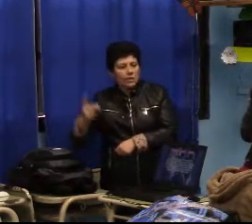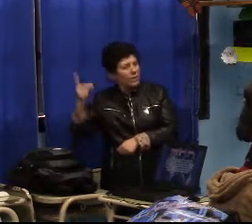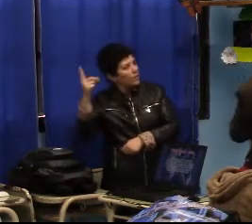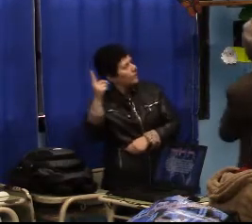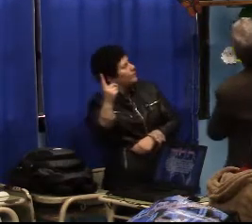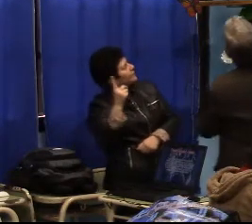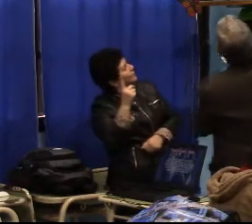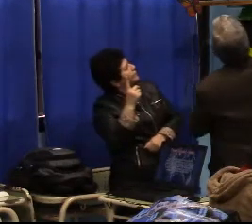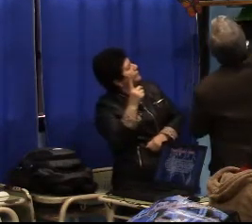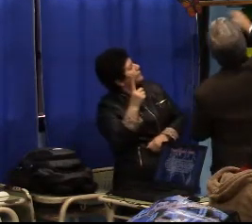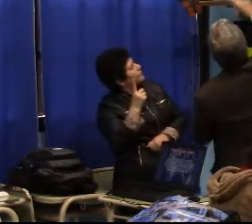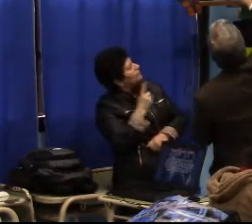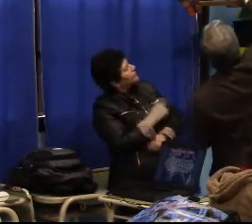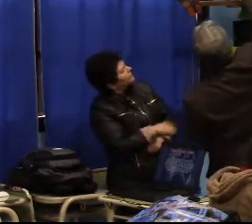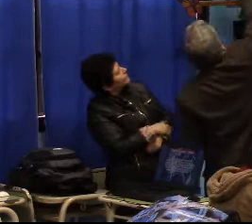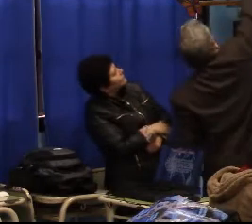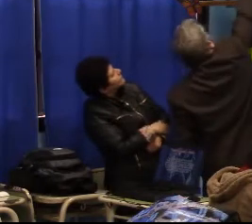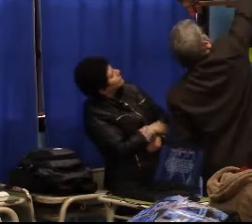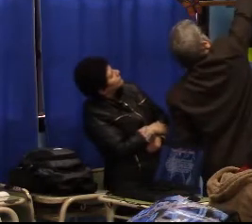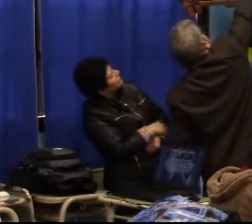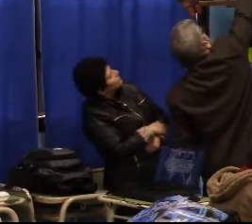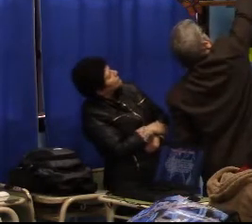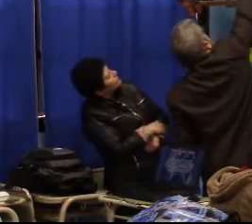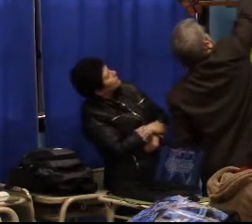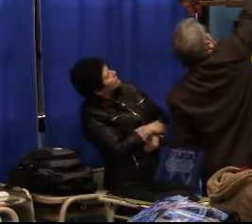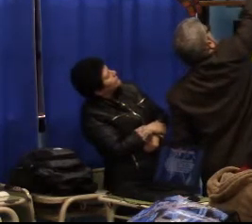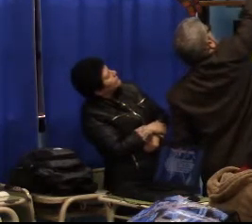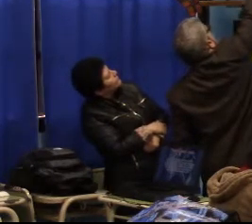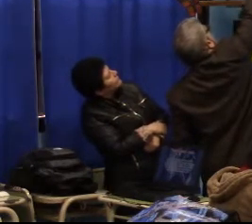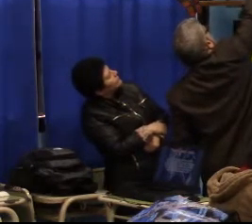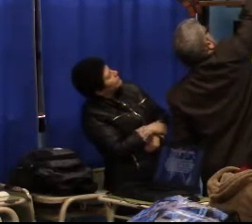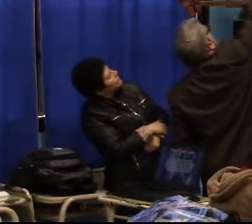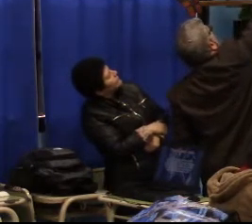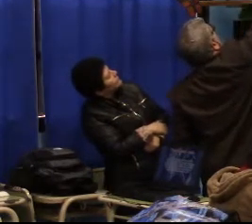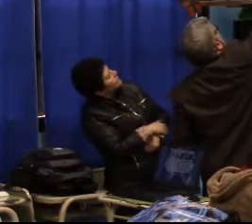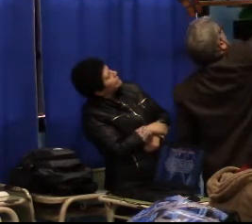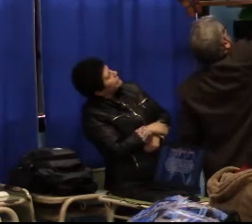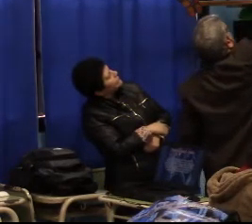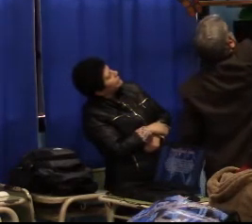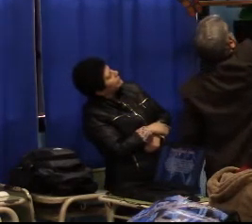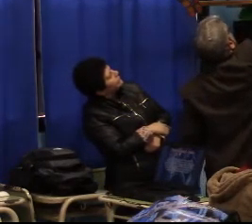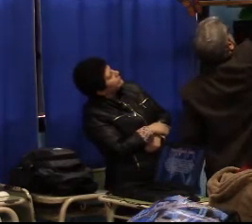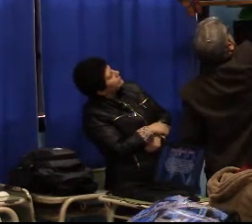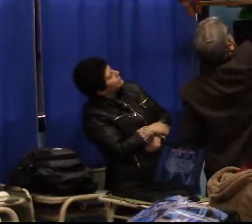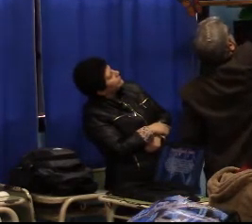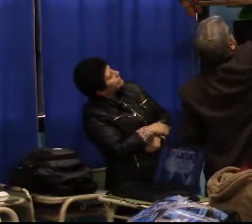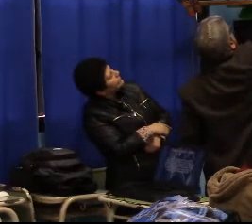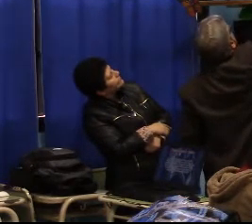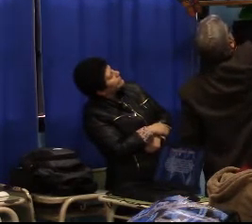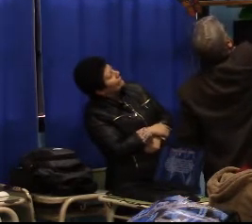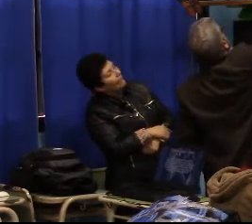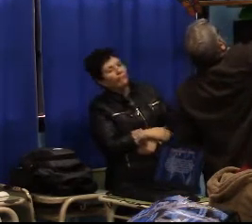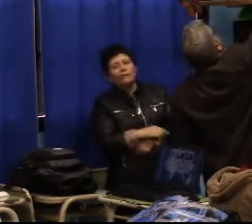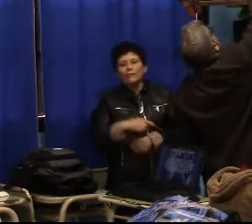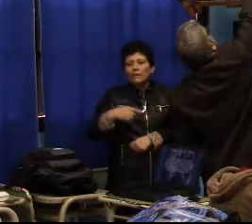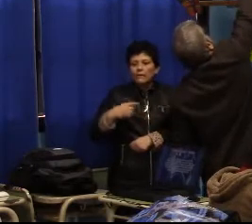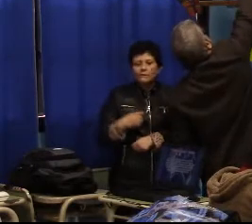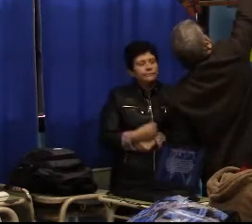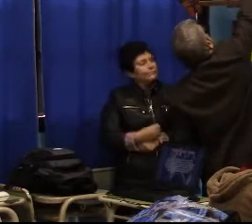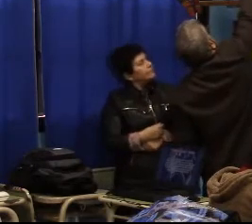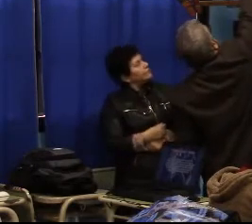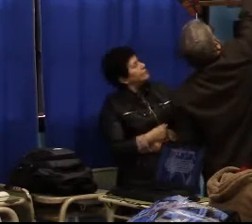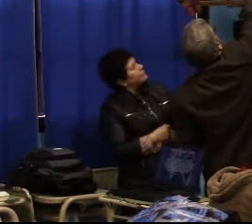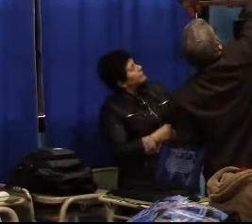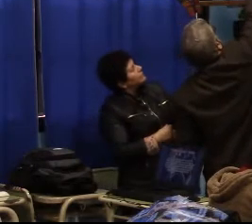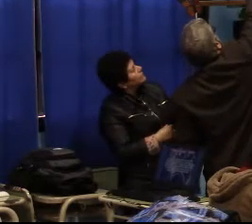Acá, leemos. Ya no hay judío ni griego, no hay esclavo ni libre, no hay